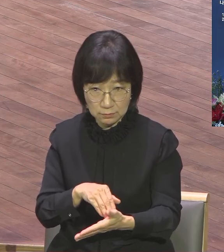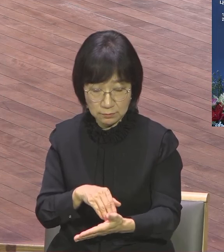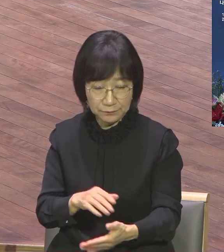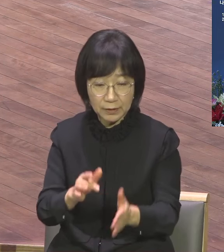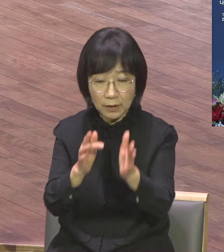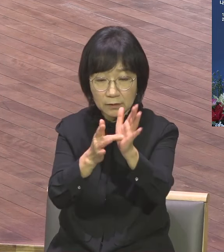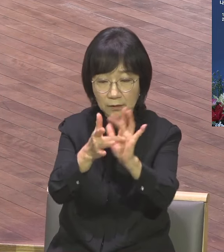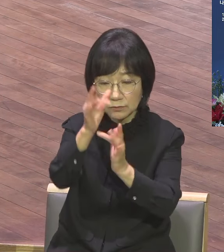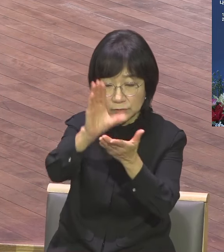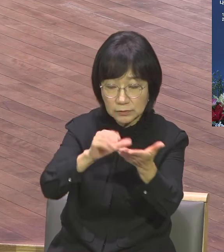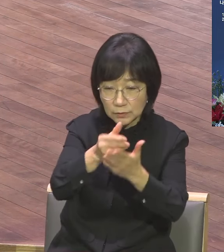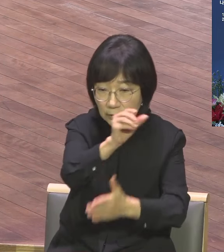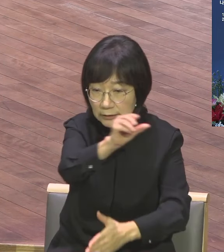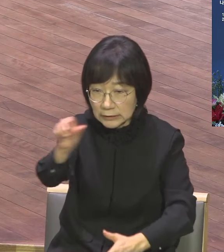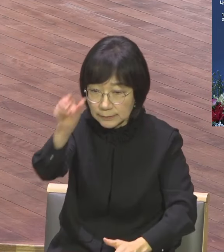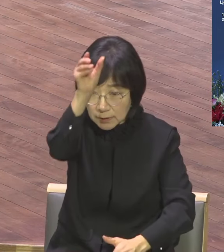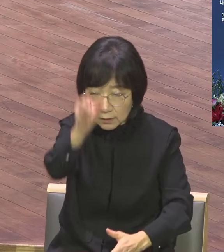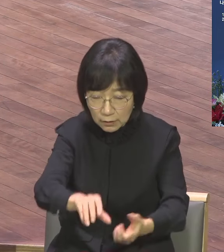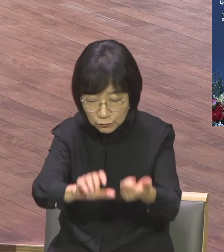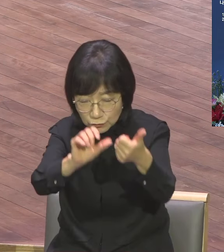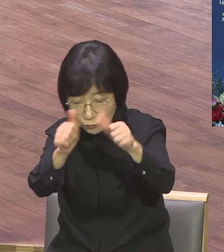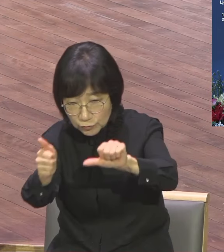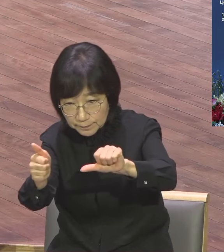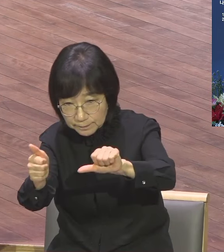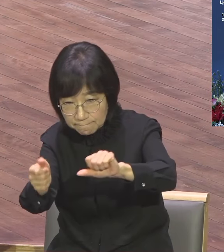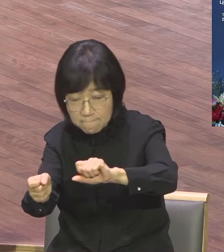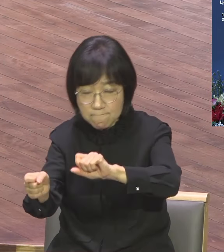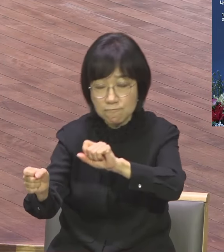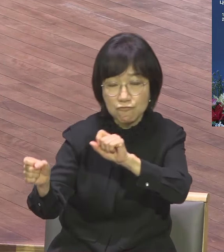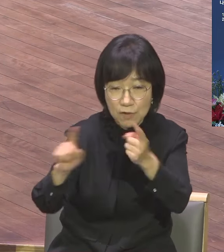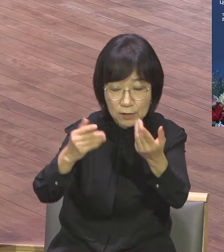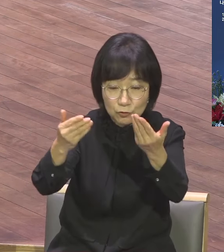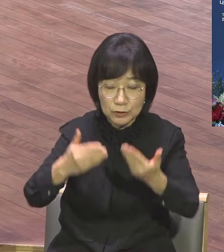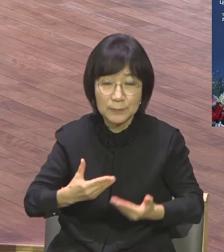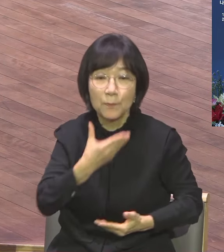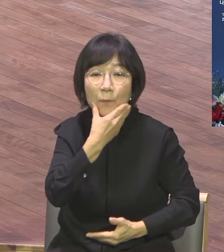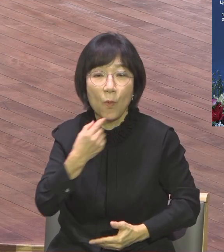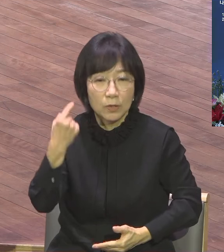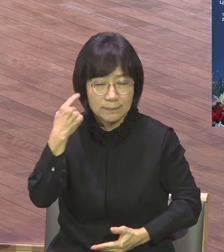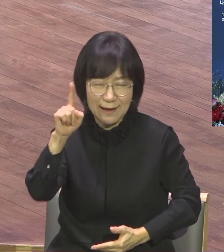십자가의 대속과 부활을 통해 주어진 유일성의 복음 외에